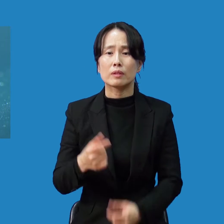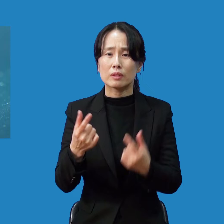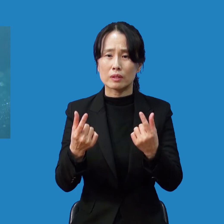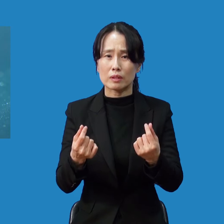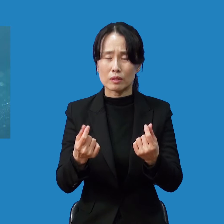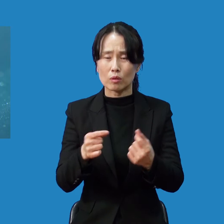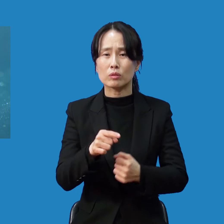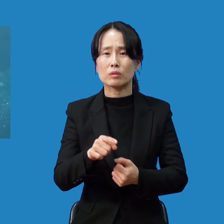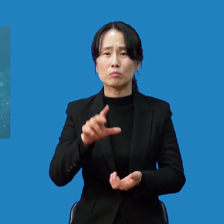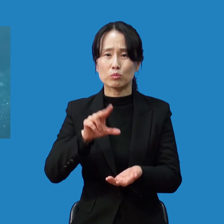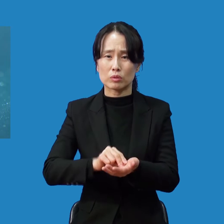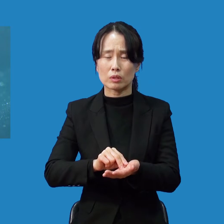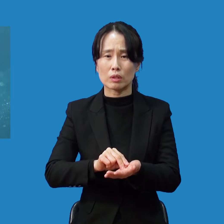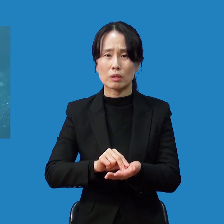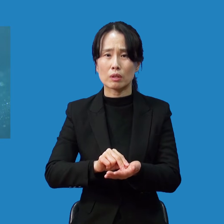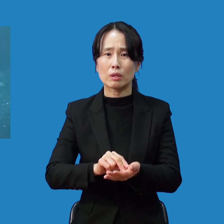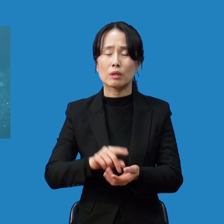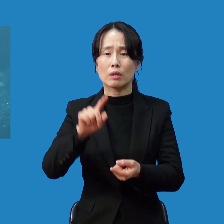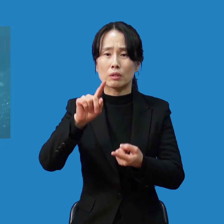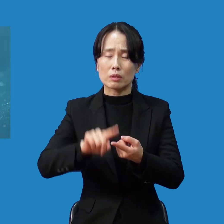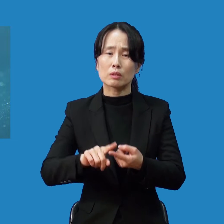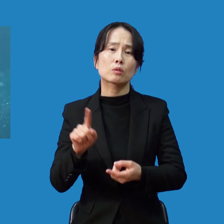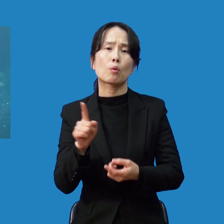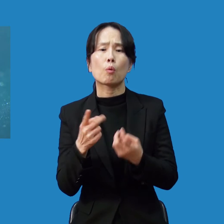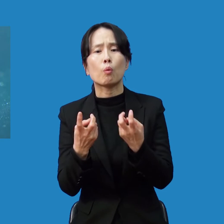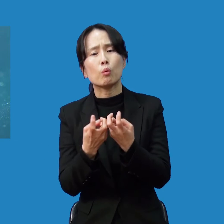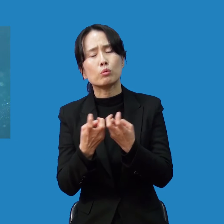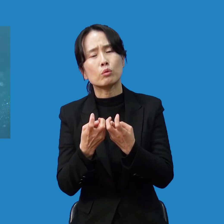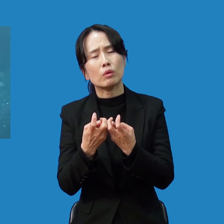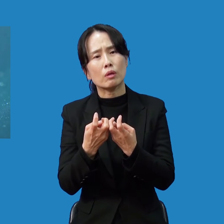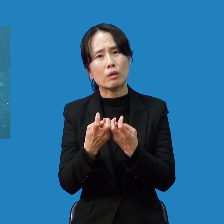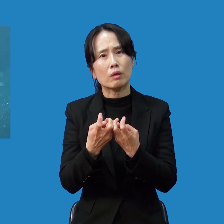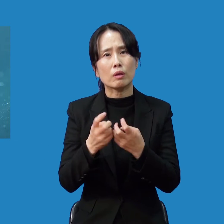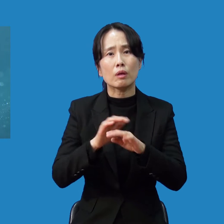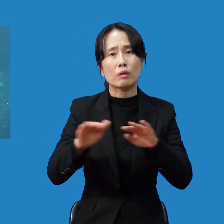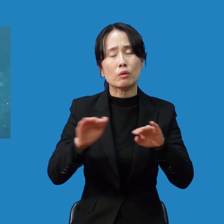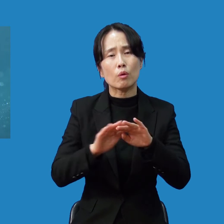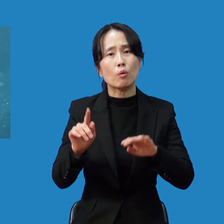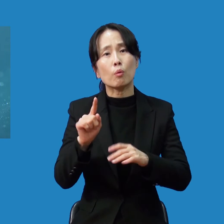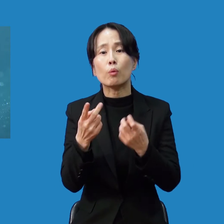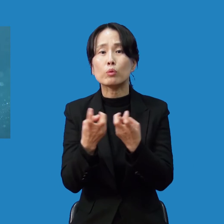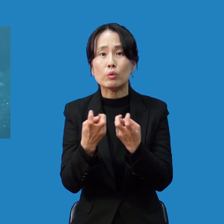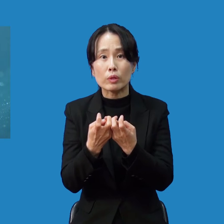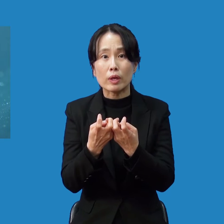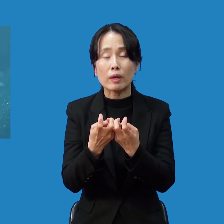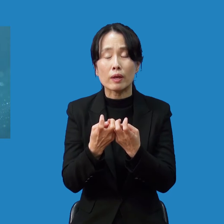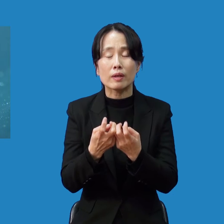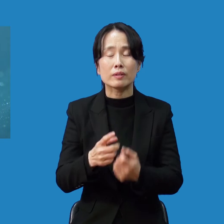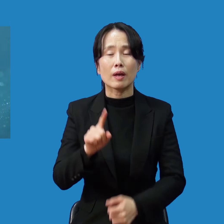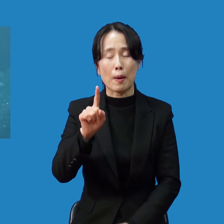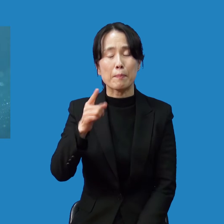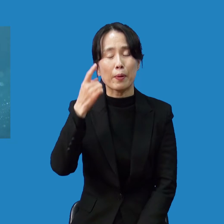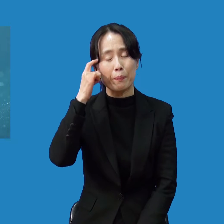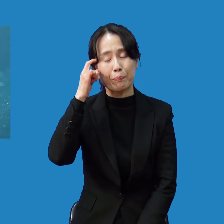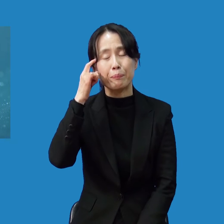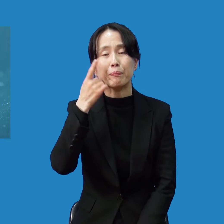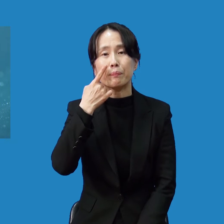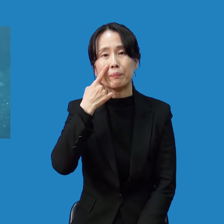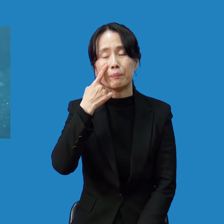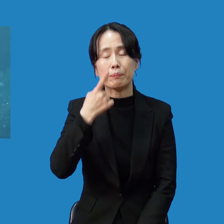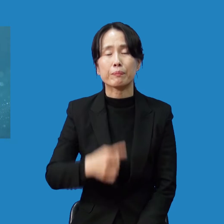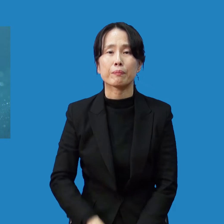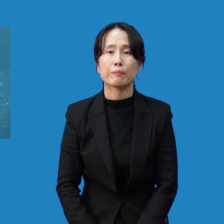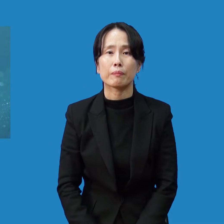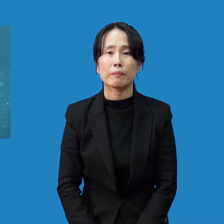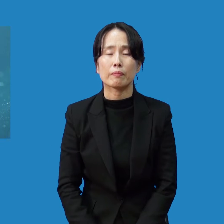아디아포라를 우리는 어떻게 생각하고 그걸 어떻게 다루어야 할 것인가 하는 것을 한 번쯤은 꼭 짚고 넘어가야